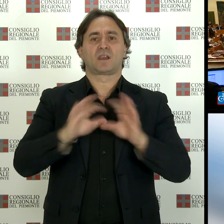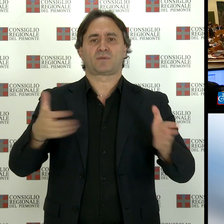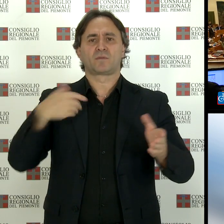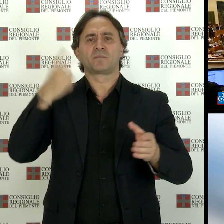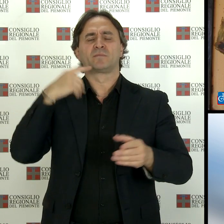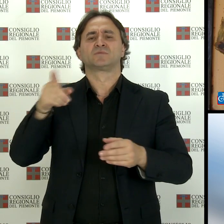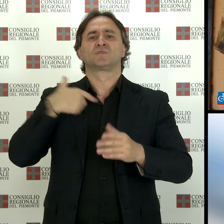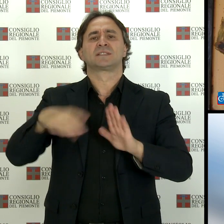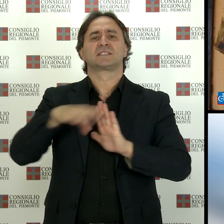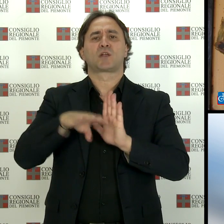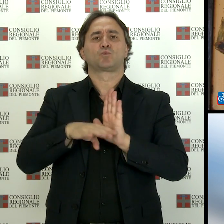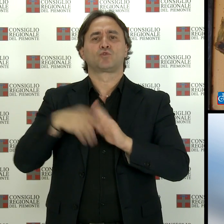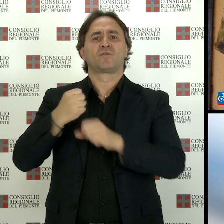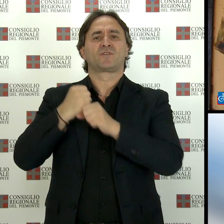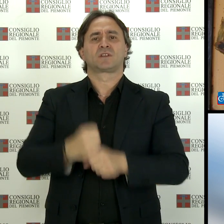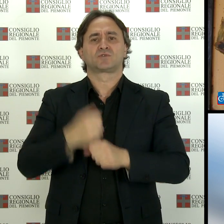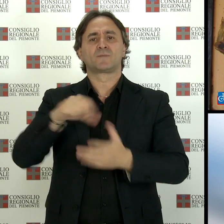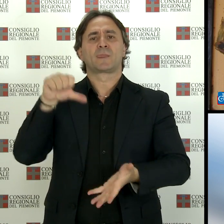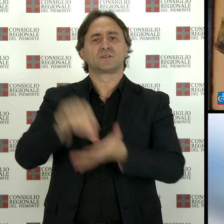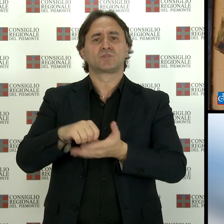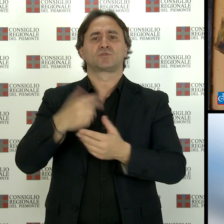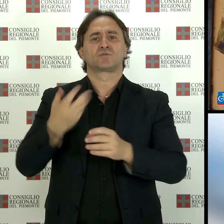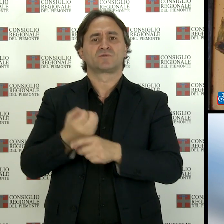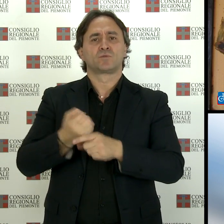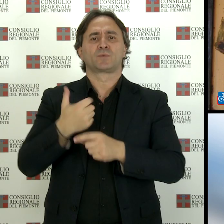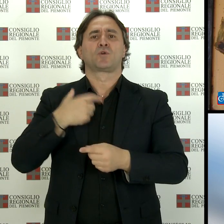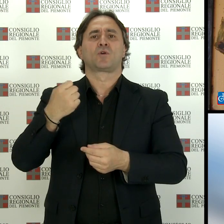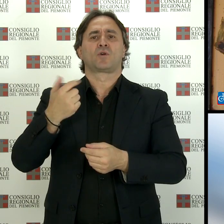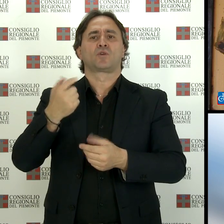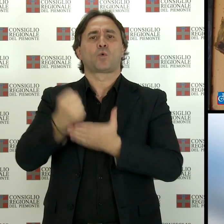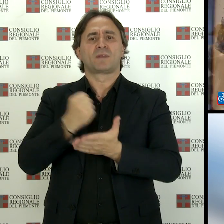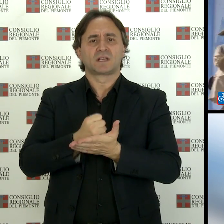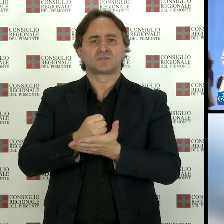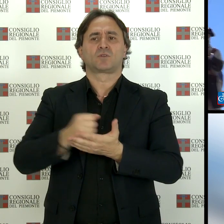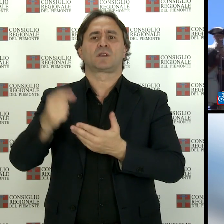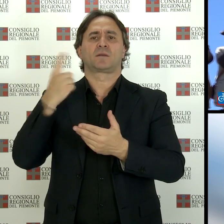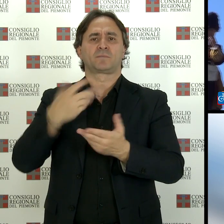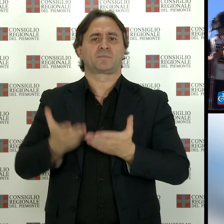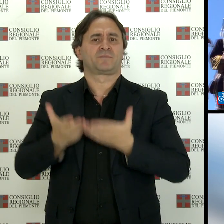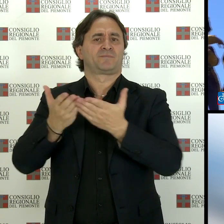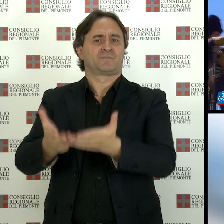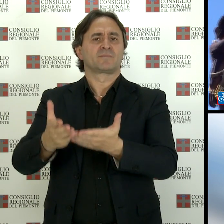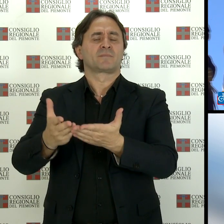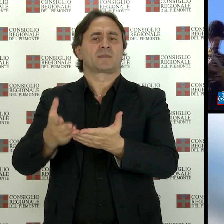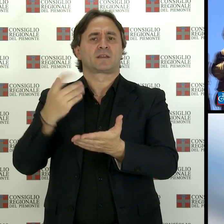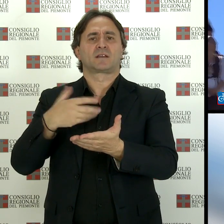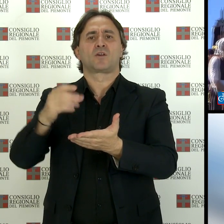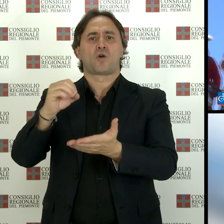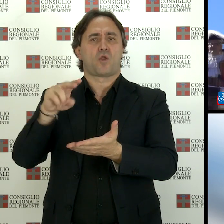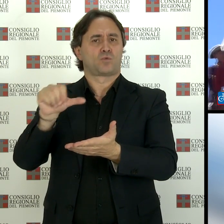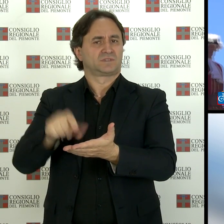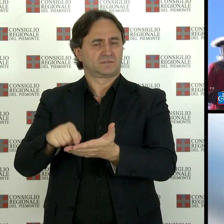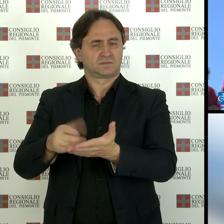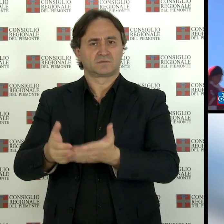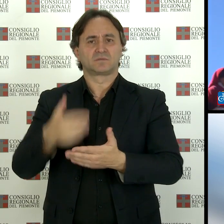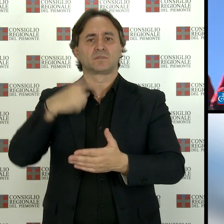della Fondazione Centro per lo Sviluppo e la Documentazione delle Società di Mutuo Soccorso, ONLUS, e ha approvato un nuovo testo per